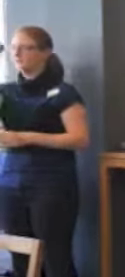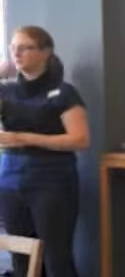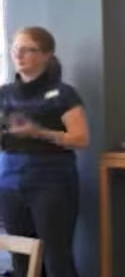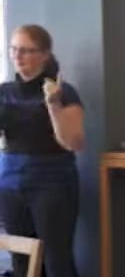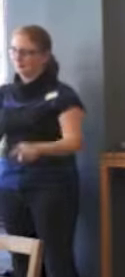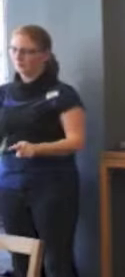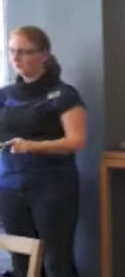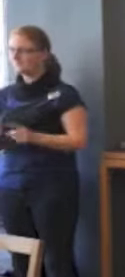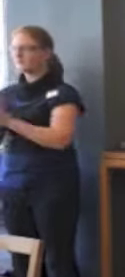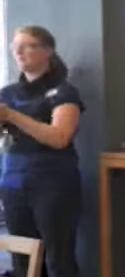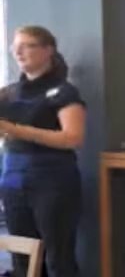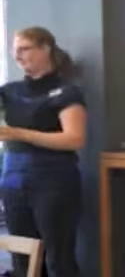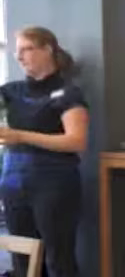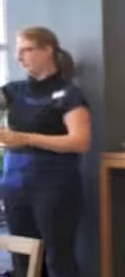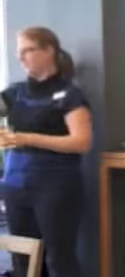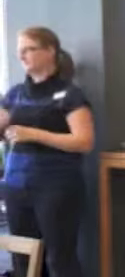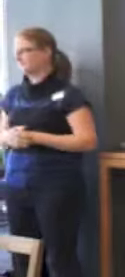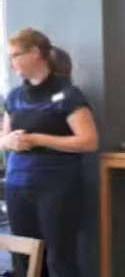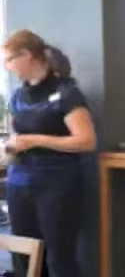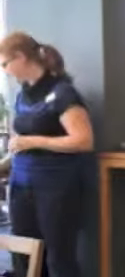Ska vi fortsätta med Larsson?